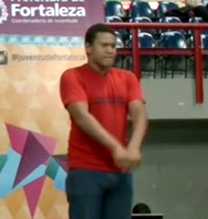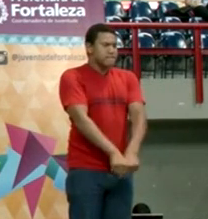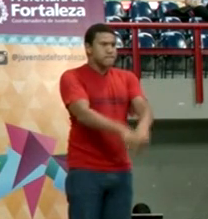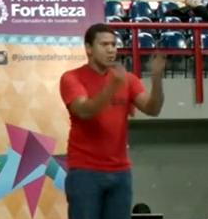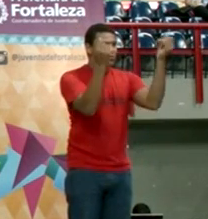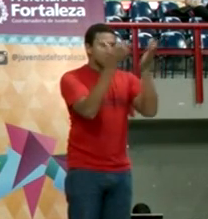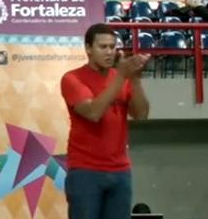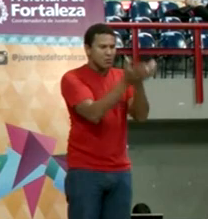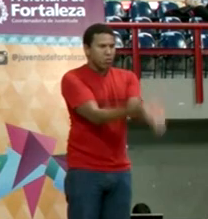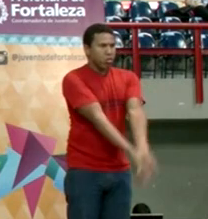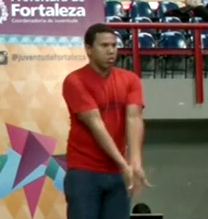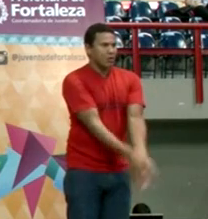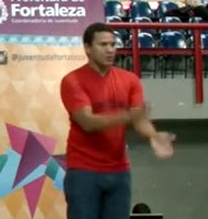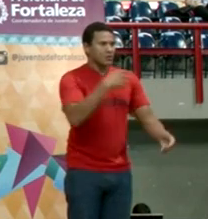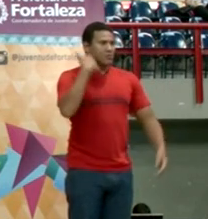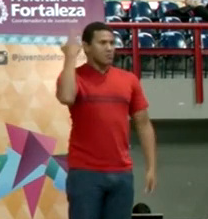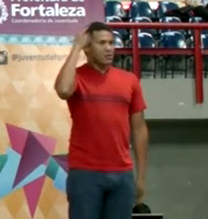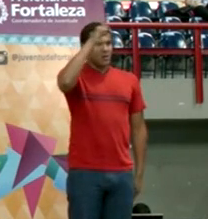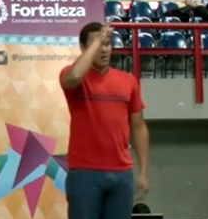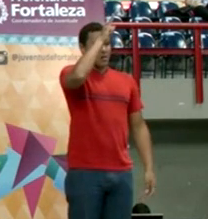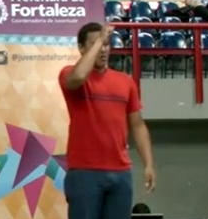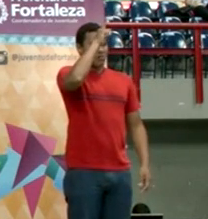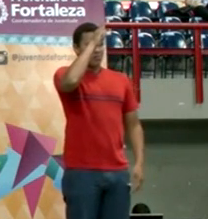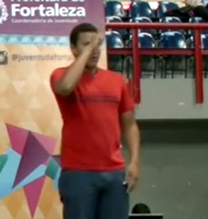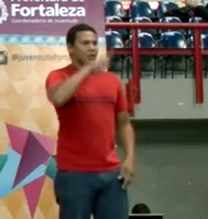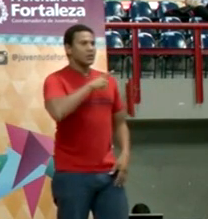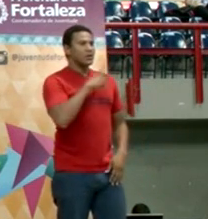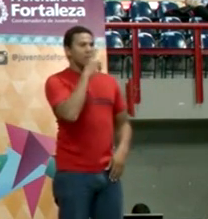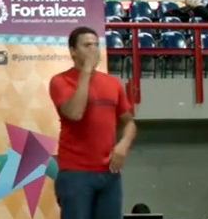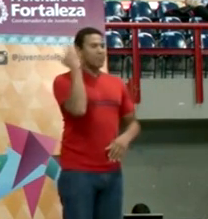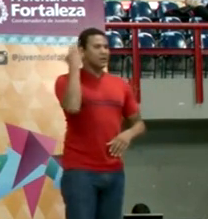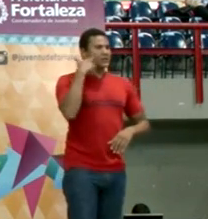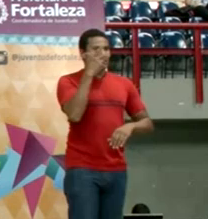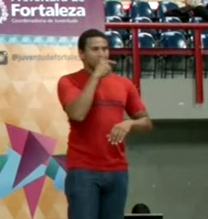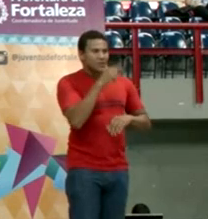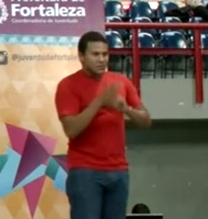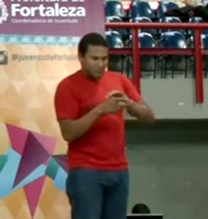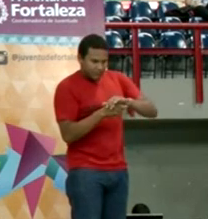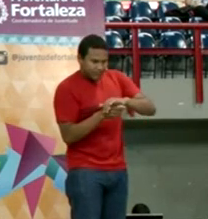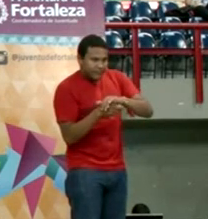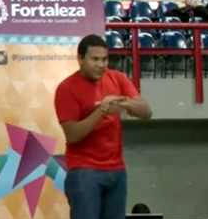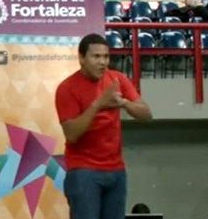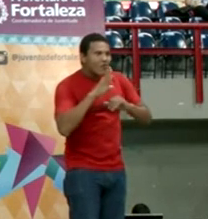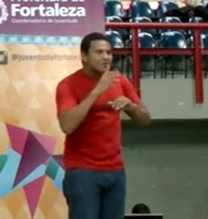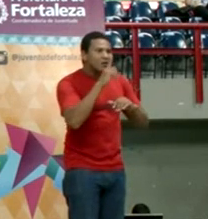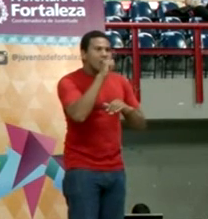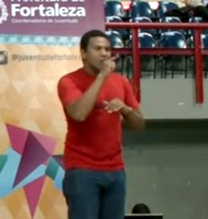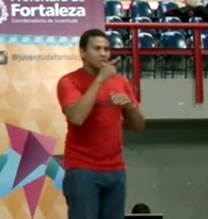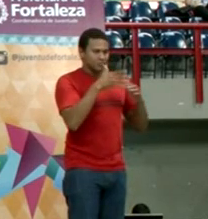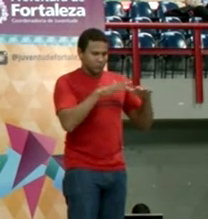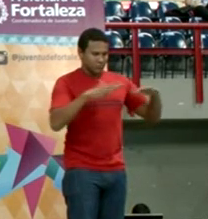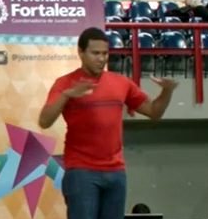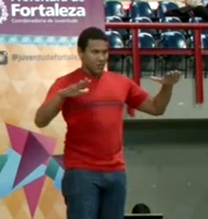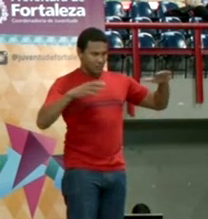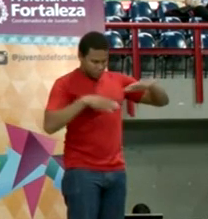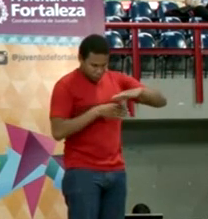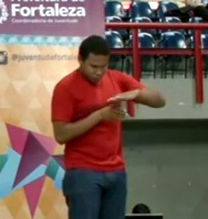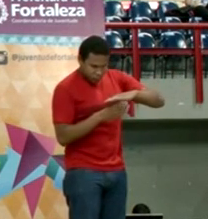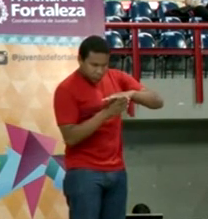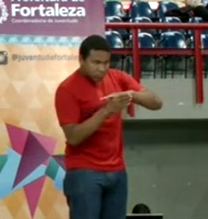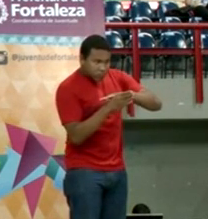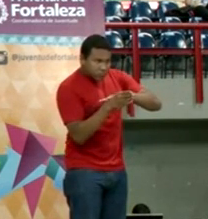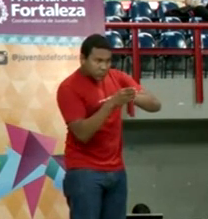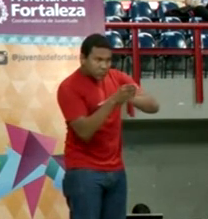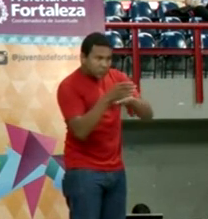mega thunder na época, chamada submarino. Que é uma covardia, porque o submarino vai por debaixo d'água. O que é que